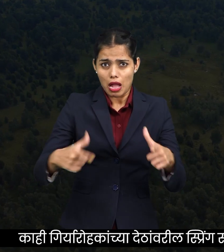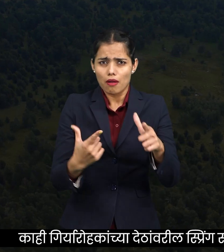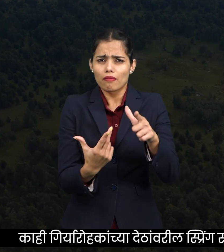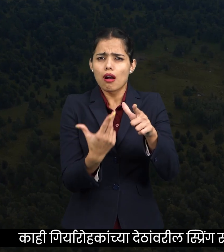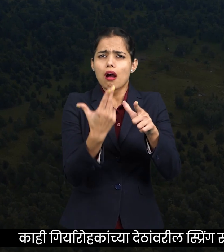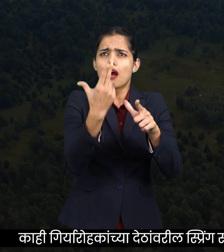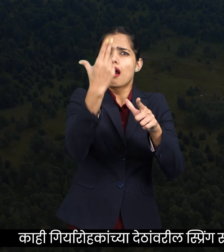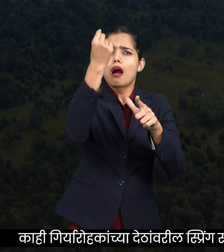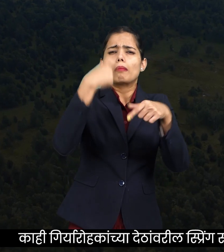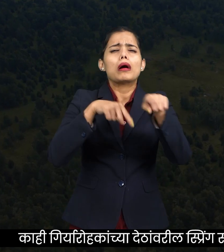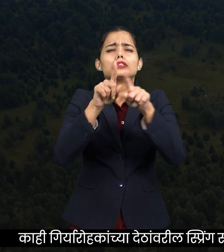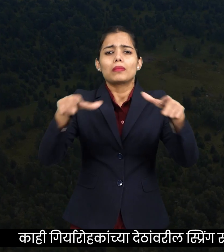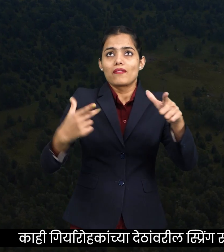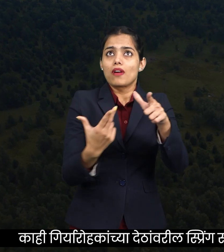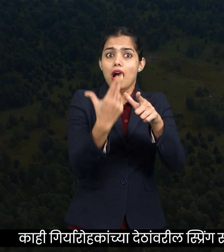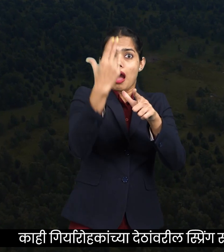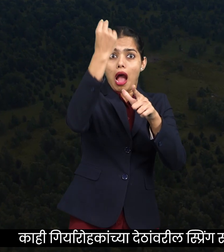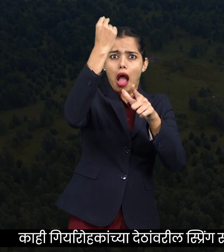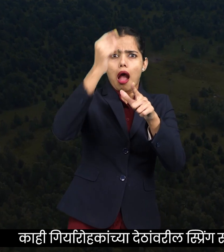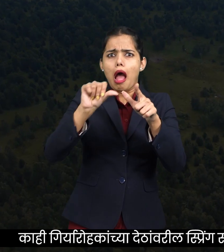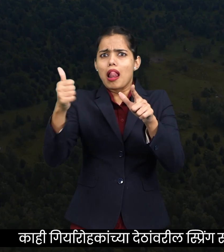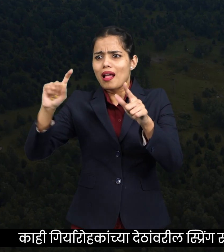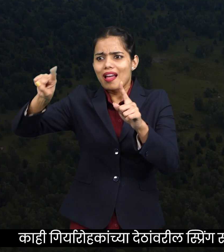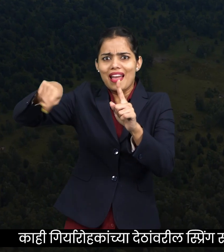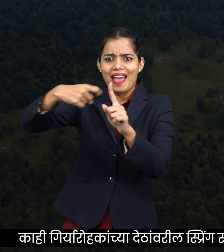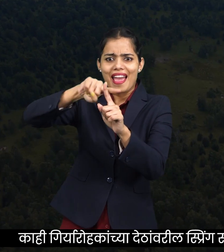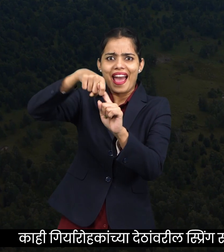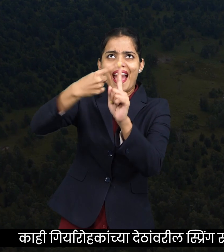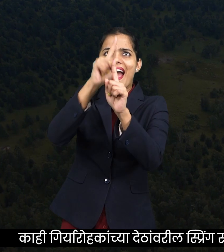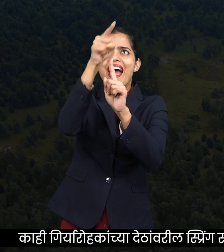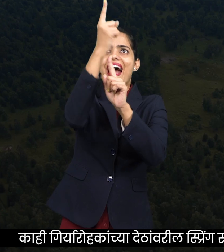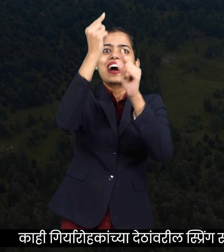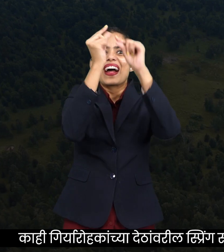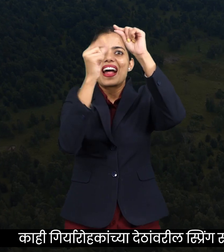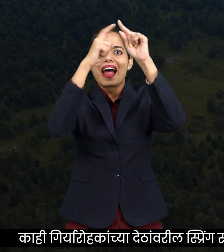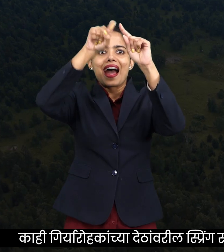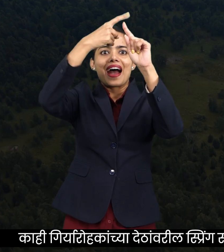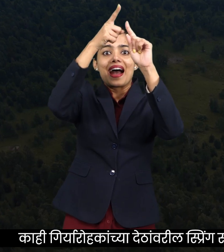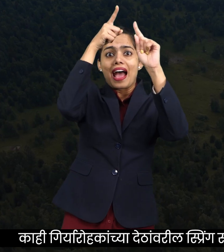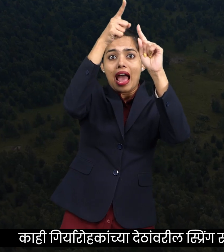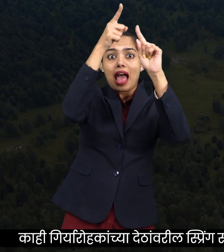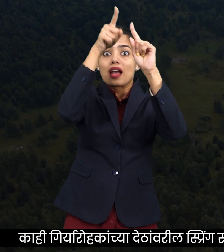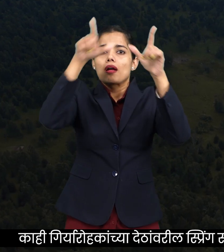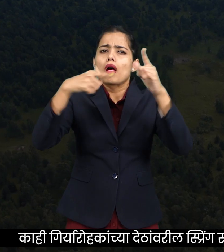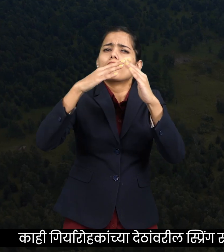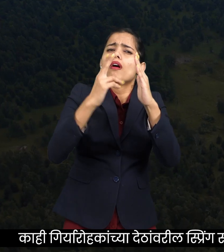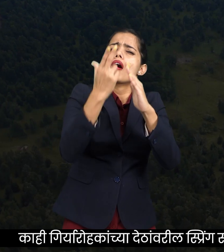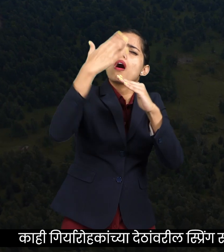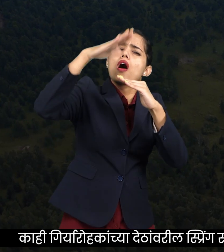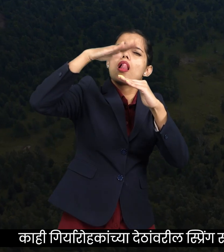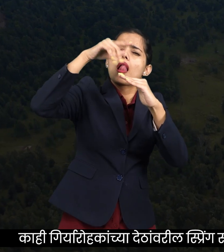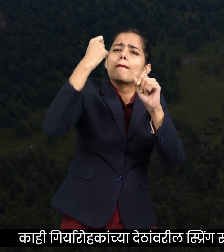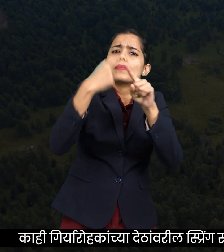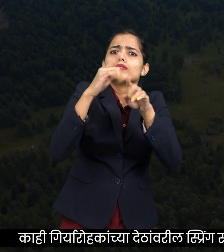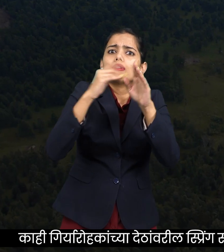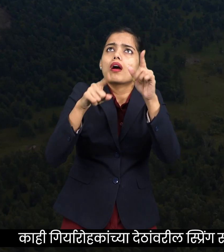काही गिर्यारोहकांच्या देठावरील स्प्रिंगसारखे टेंडिल्स हे अनुकूलाचे